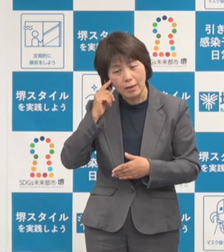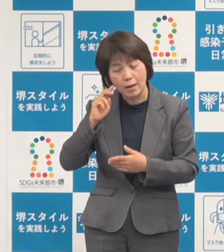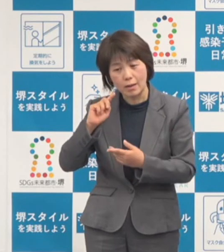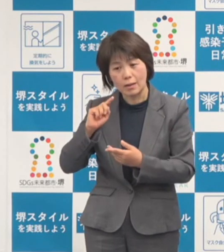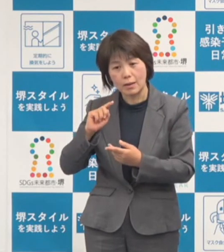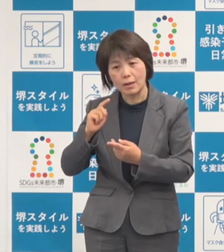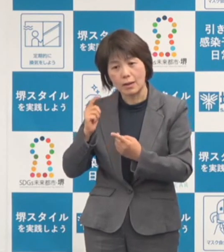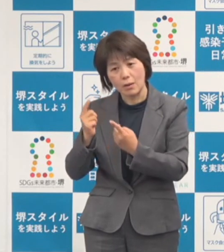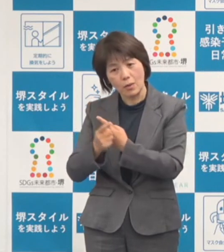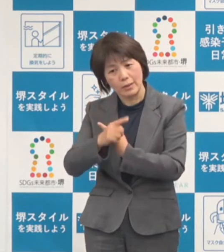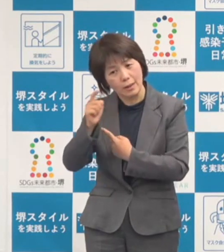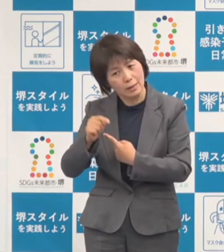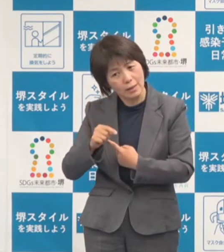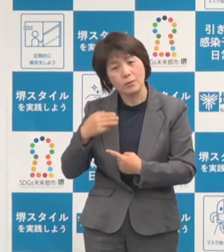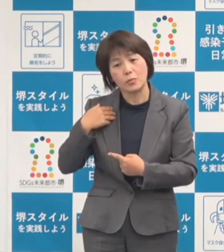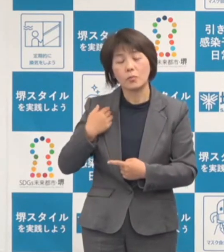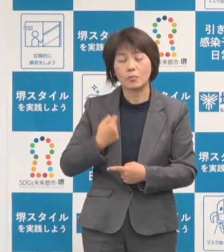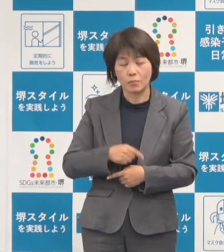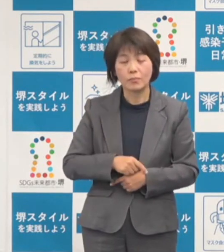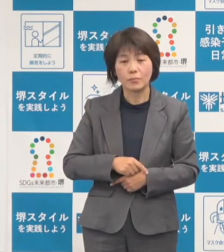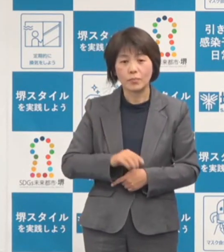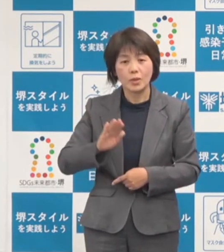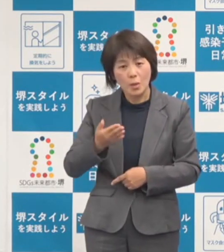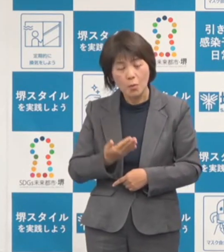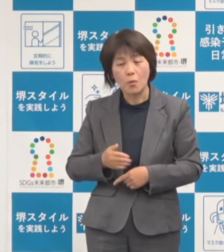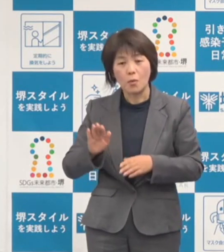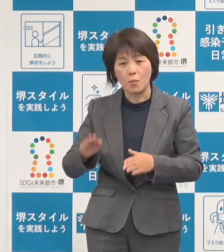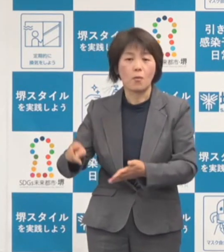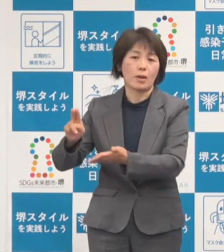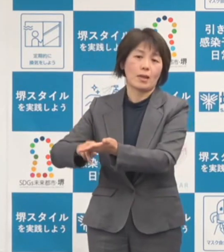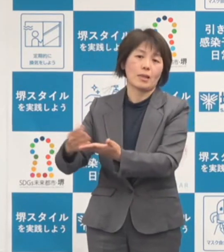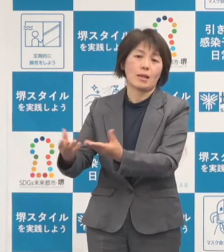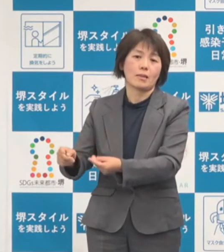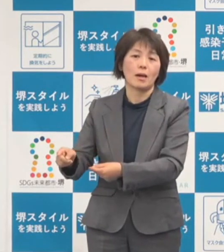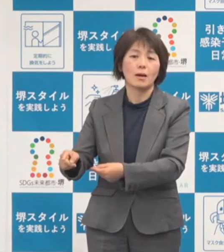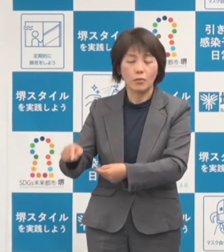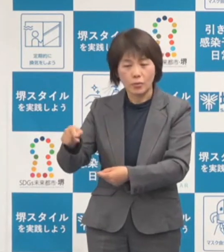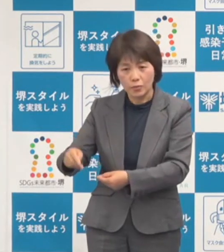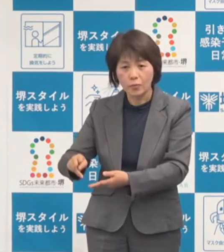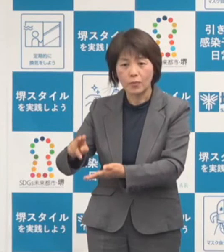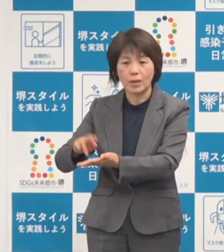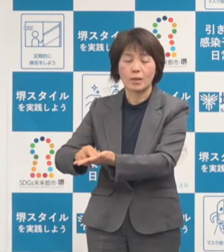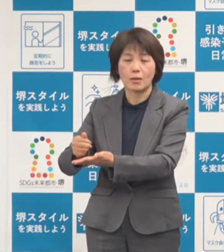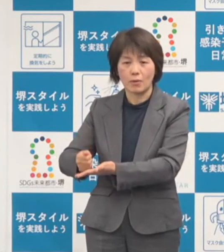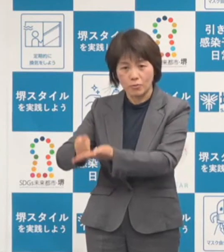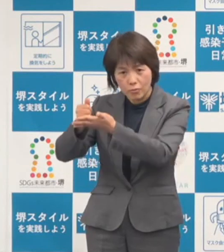は思いますね。ただもう決定されたことですので尊重したいと思います。